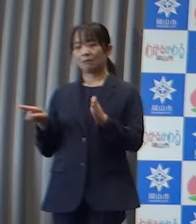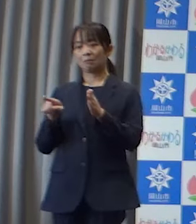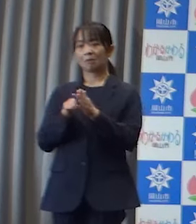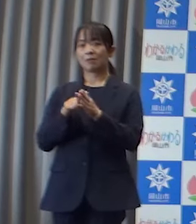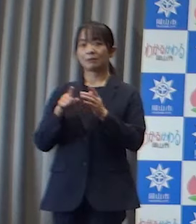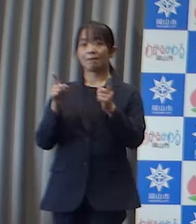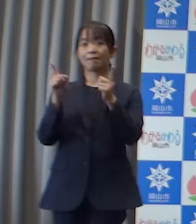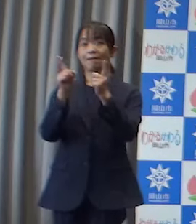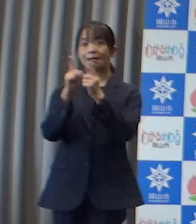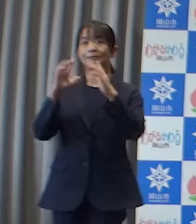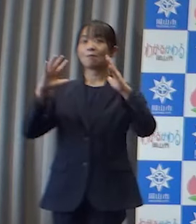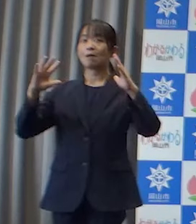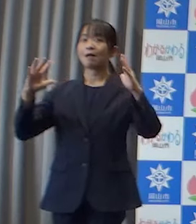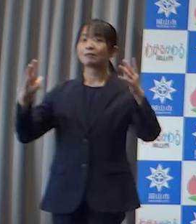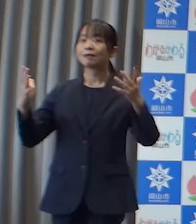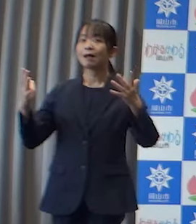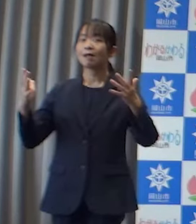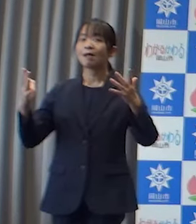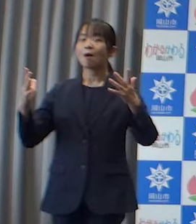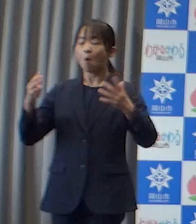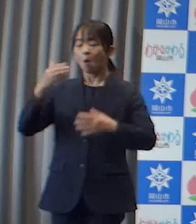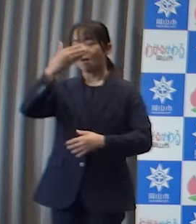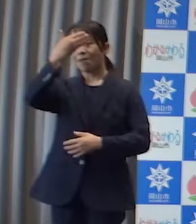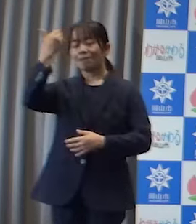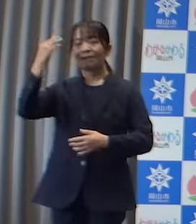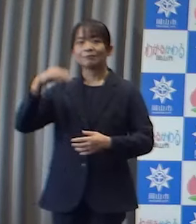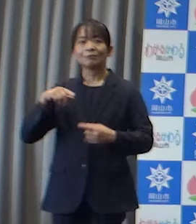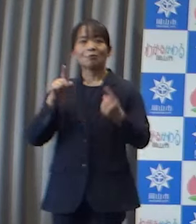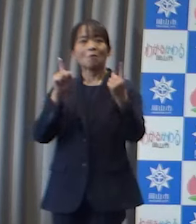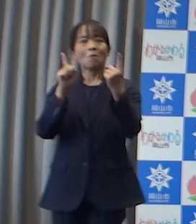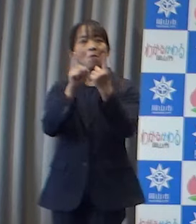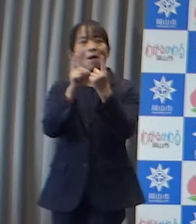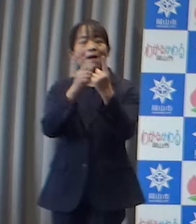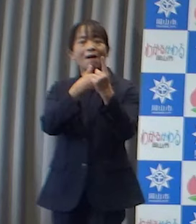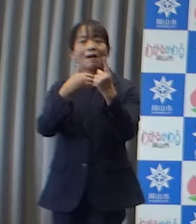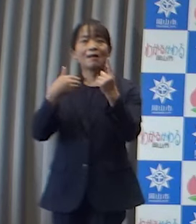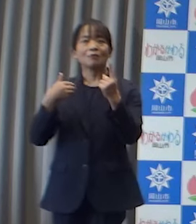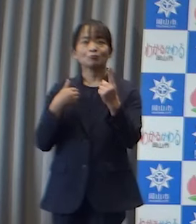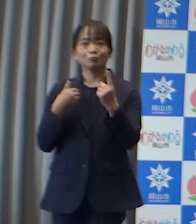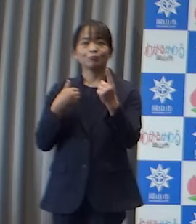会うということで一歩前進じゃないかということで、